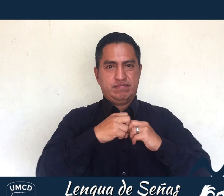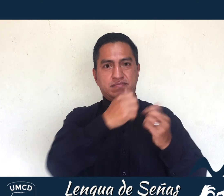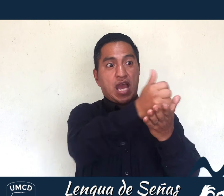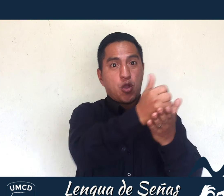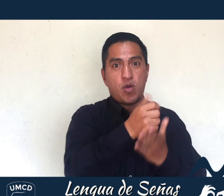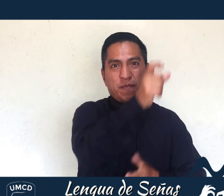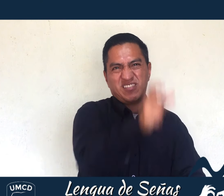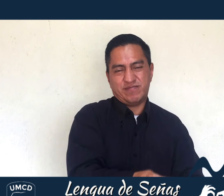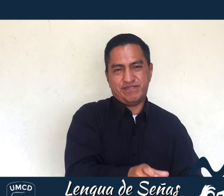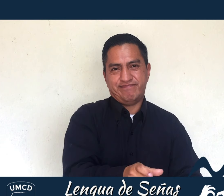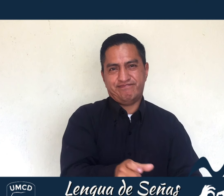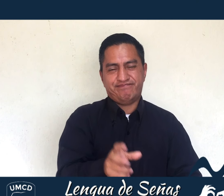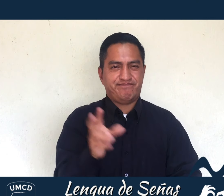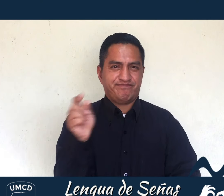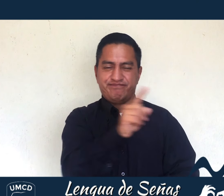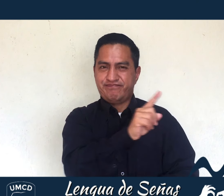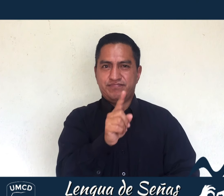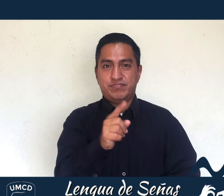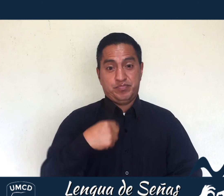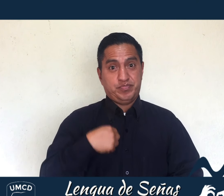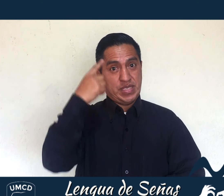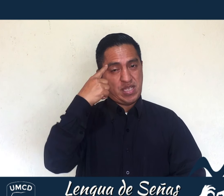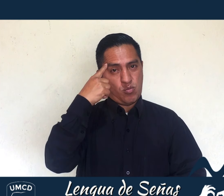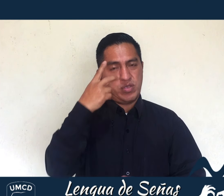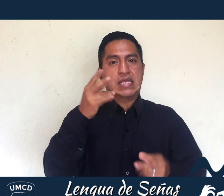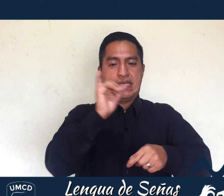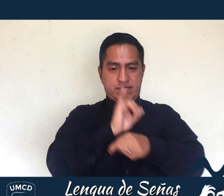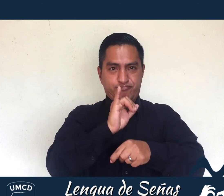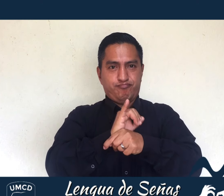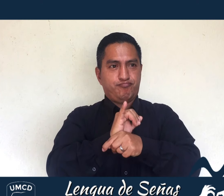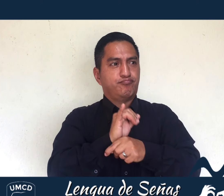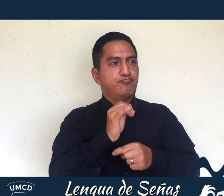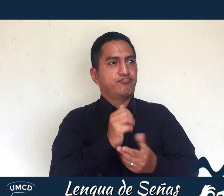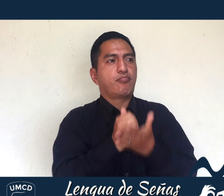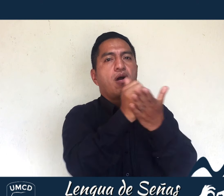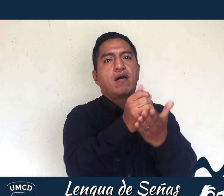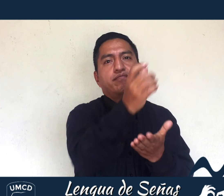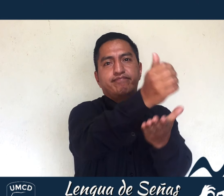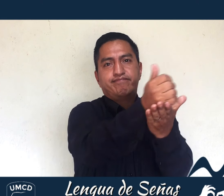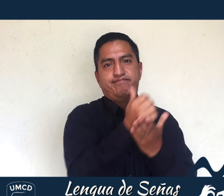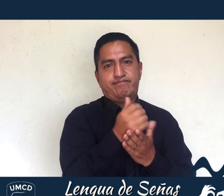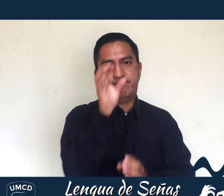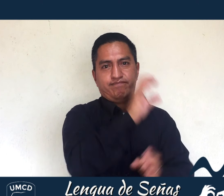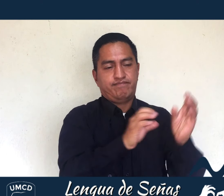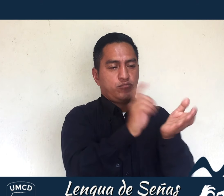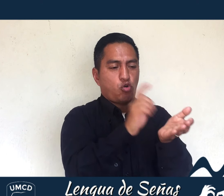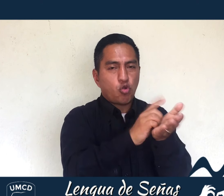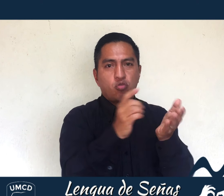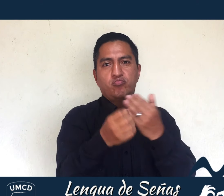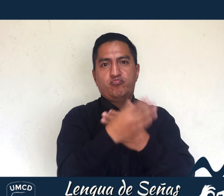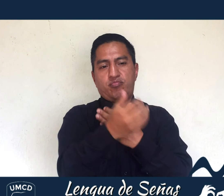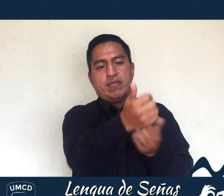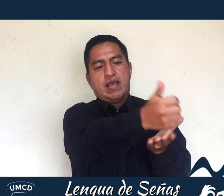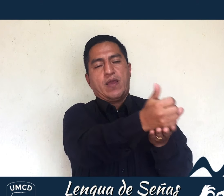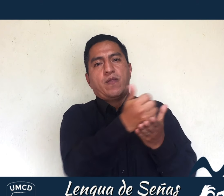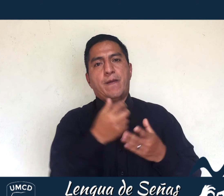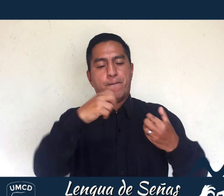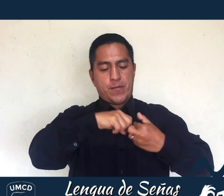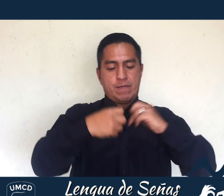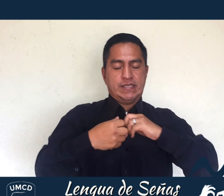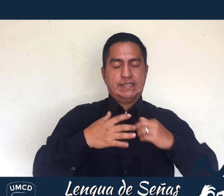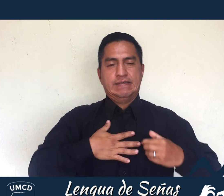los únicos que lo consideramos. Iglesias también lo hacen. Y cada vez es más normal